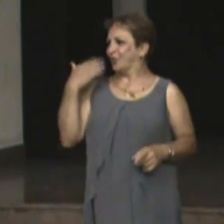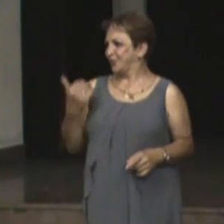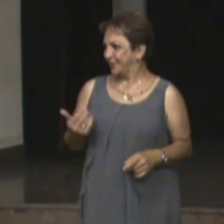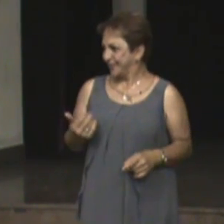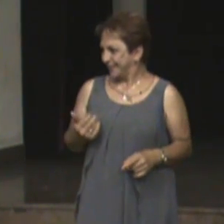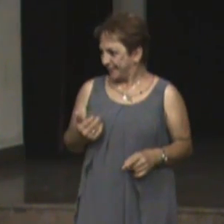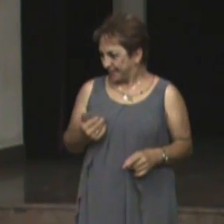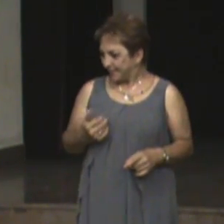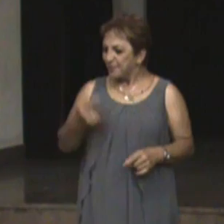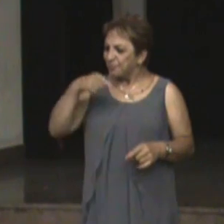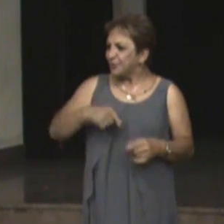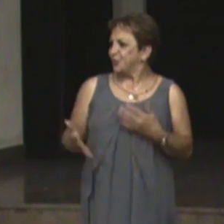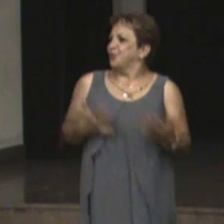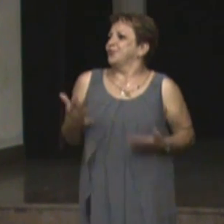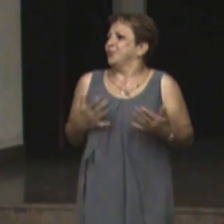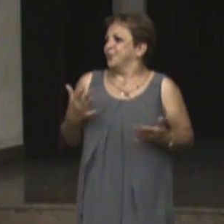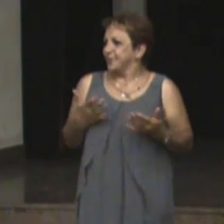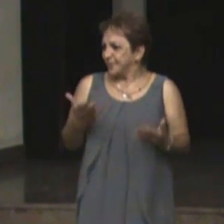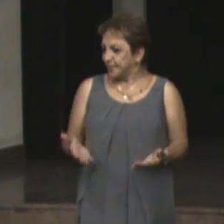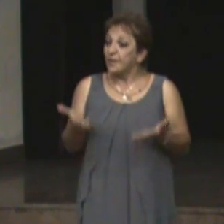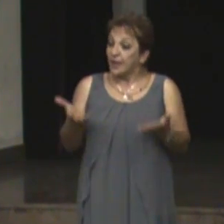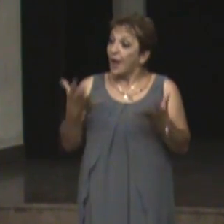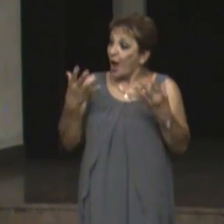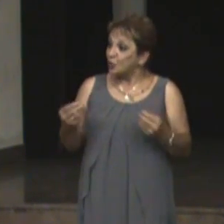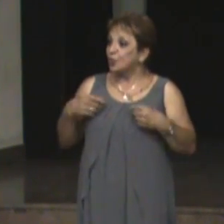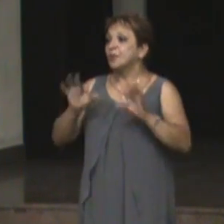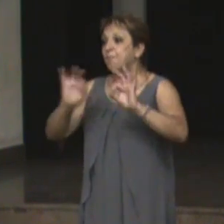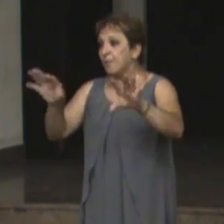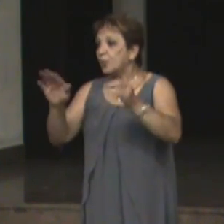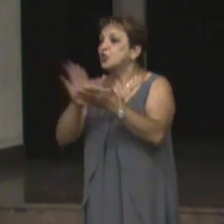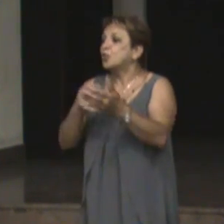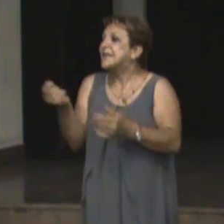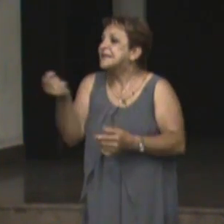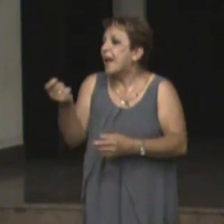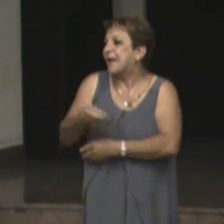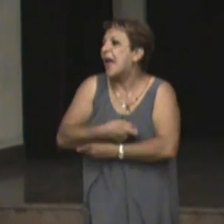տեսեք, մենք այսօր պիտի փորձենք խոսել Սերնացանի առակի մասին։